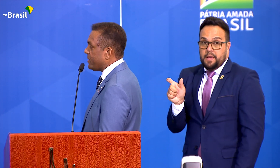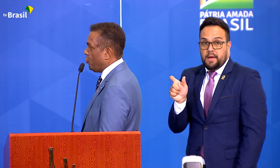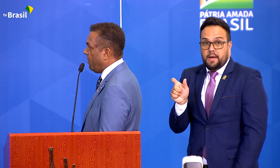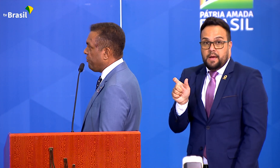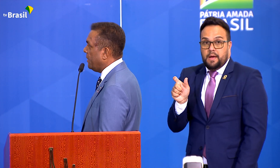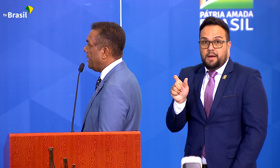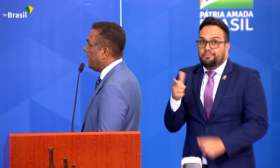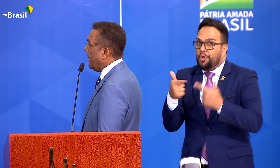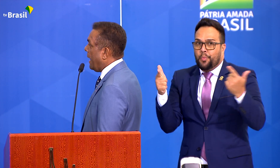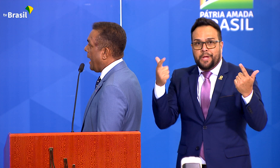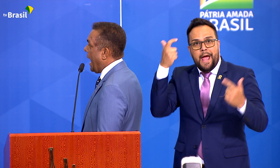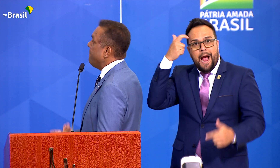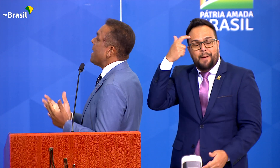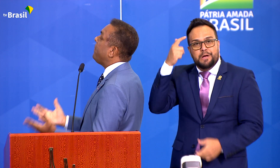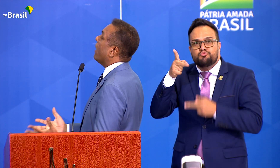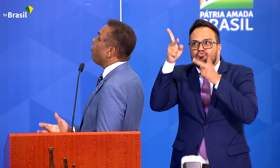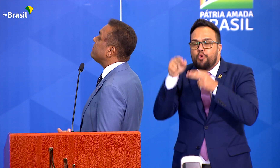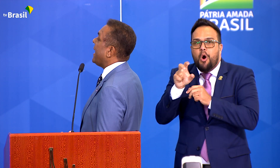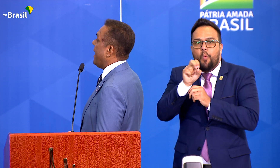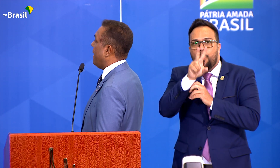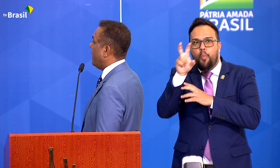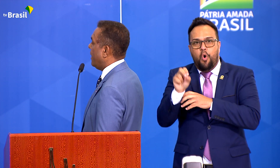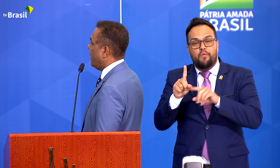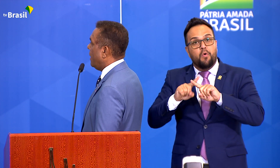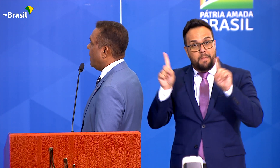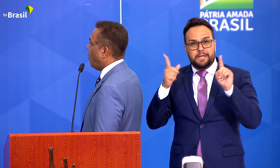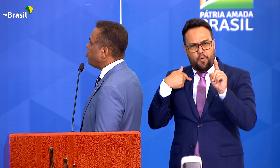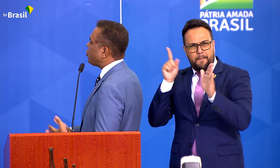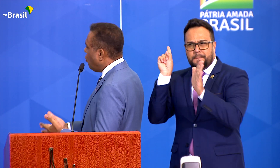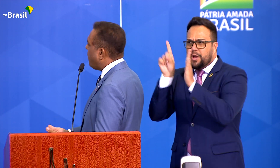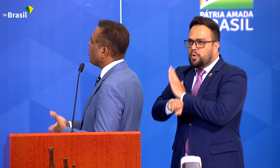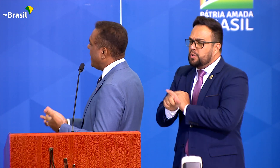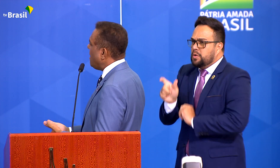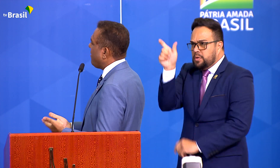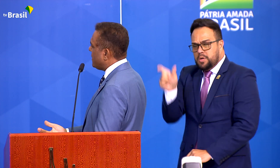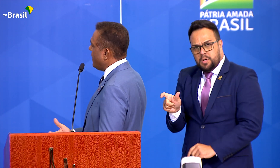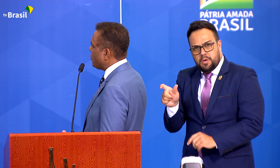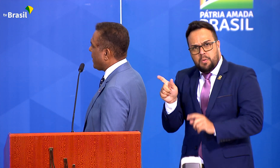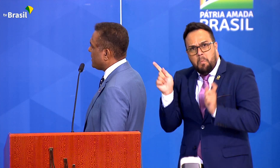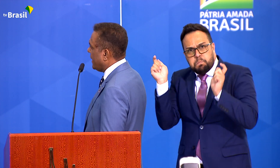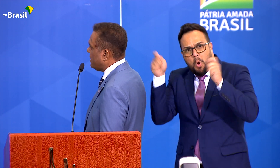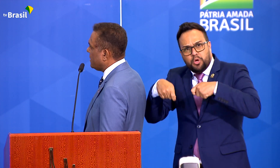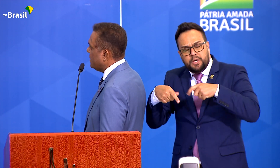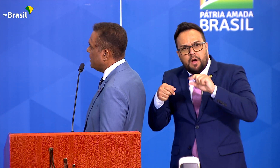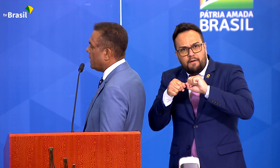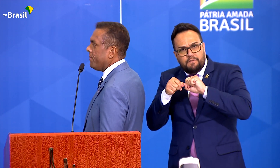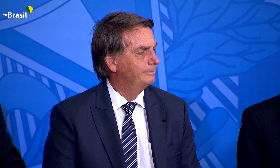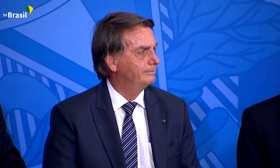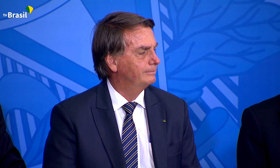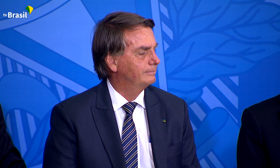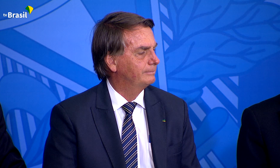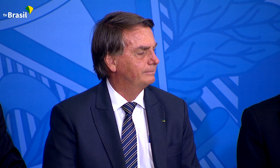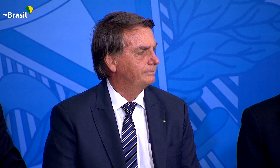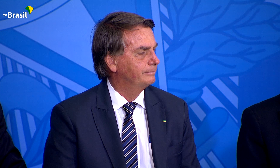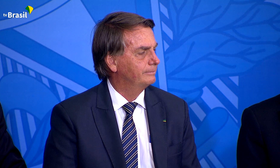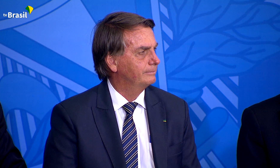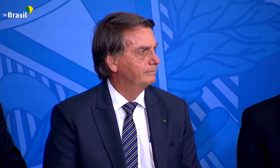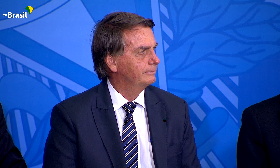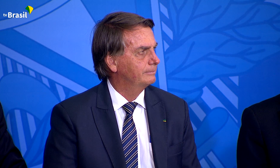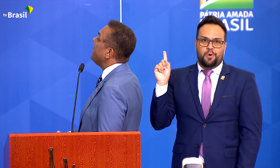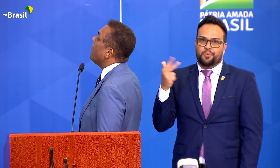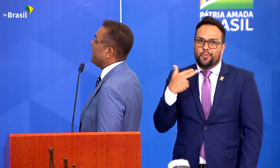excelência não tem cabeça de ovo a minha pergunta é o senhor poderia fazer isso presidente não